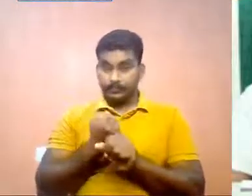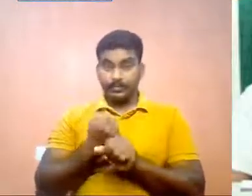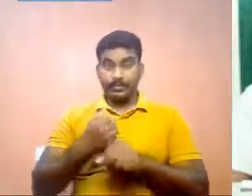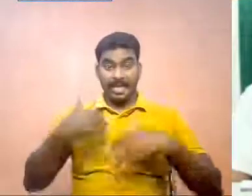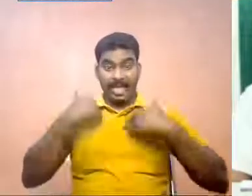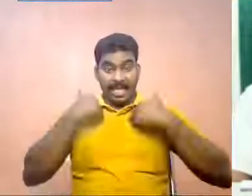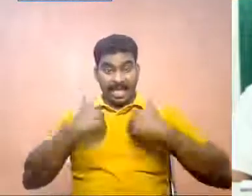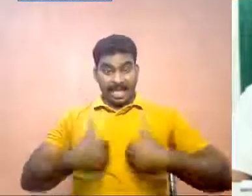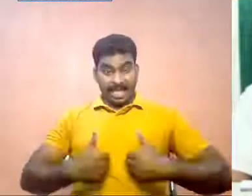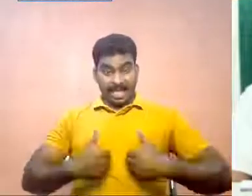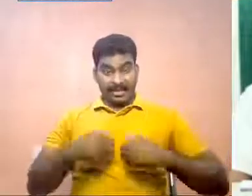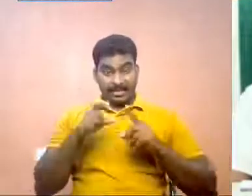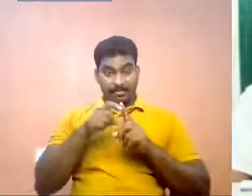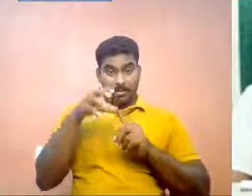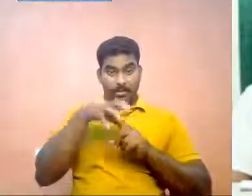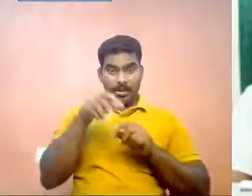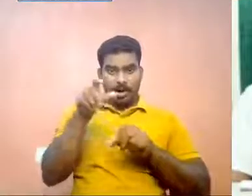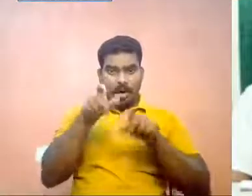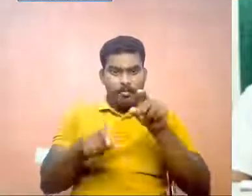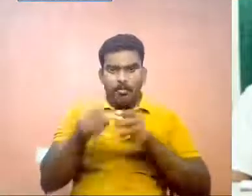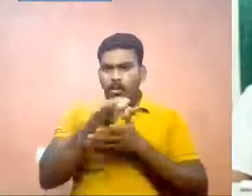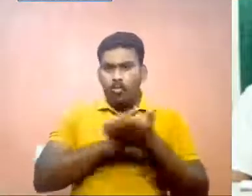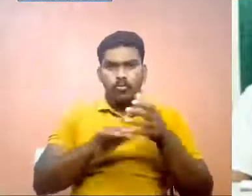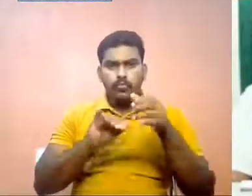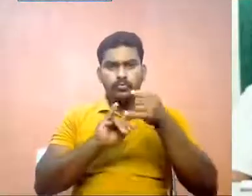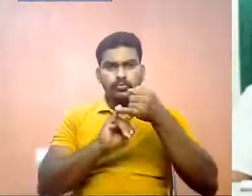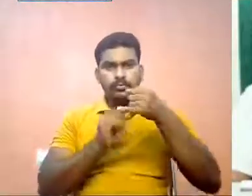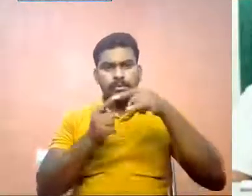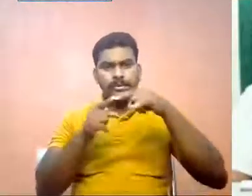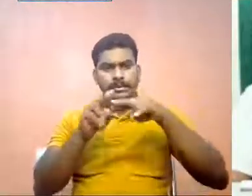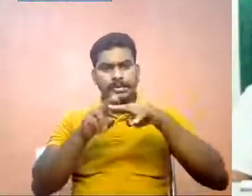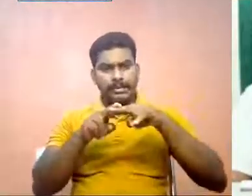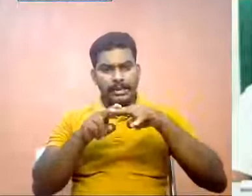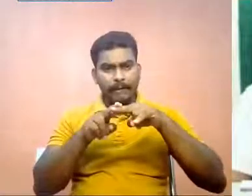ആരോഗ്യവകുപ്പിലെ ഒഴിവുകളെ സംബന്ധിച്ച് ഇന്ന് പരിശോധിക്കുകയുണ്ടായി.